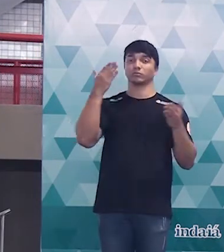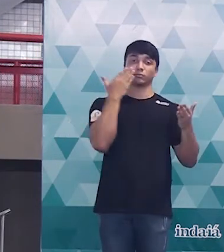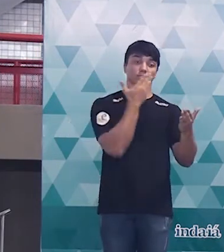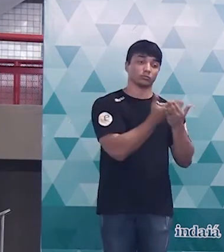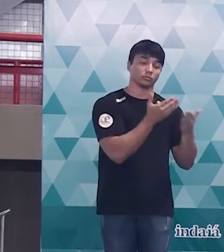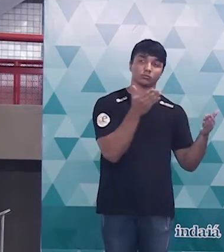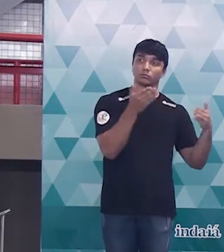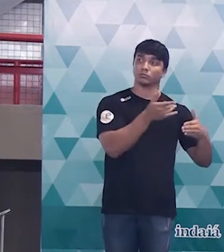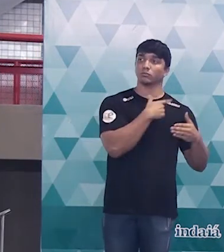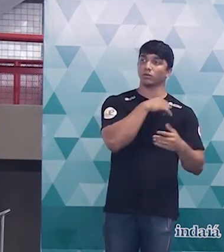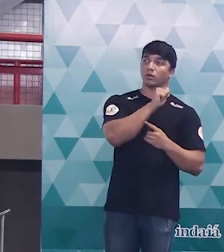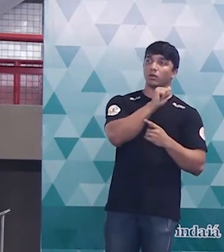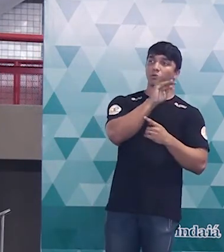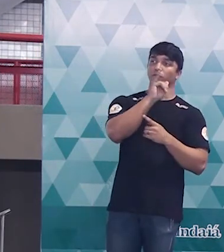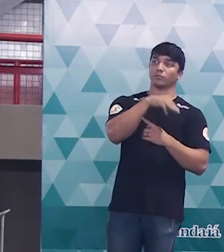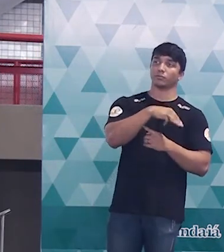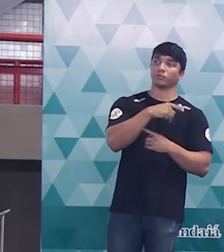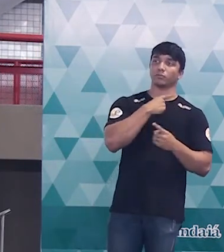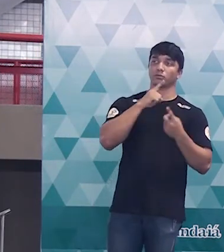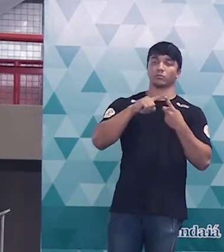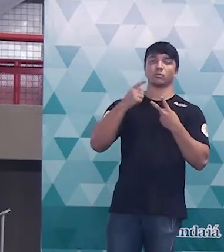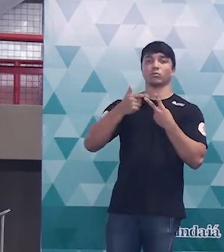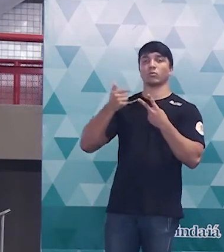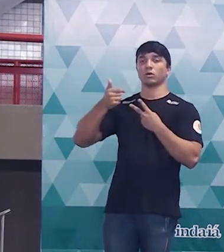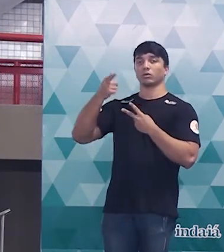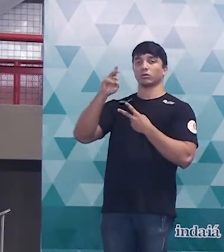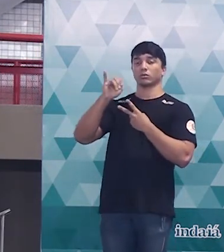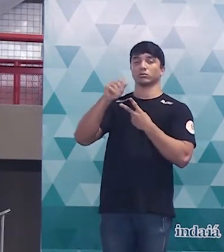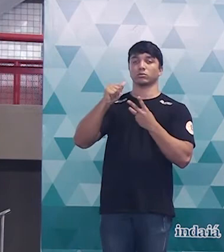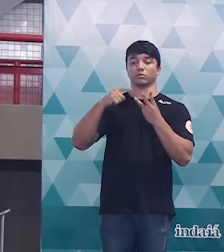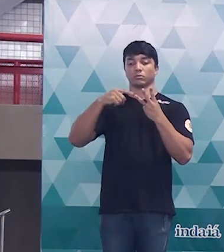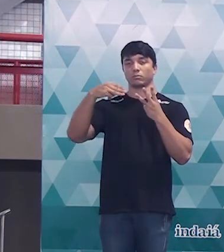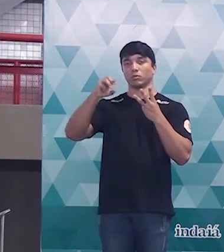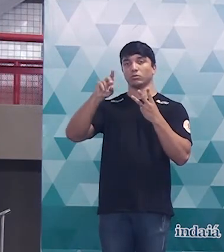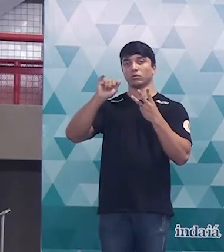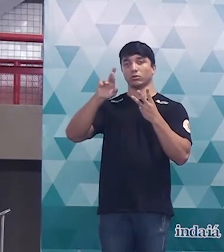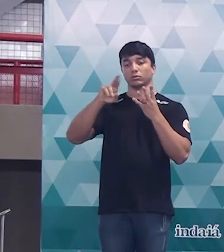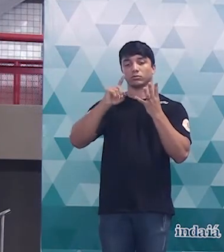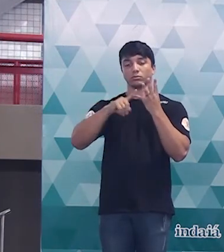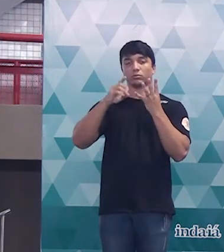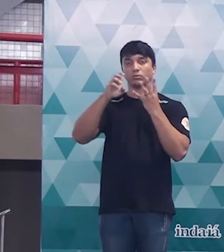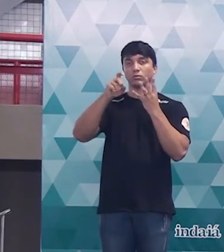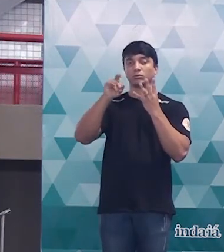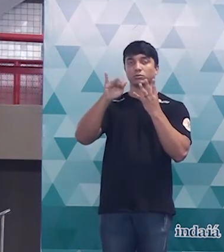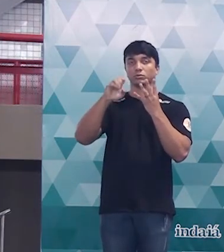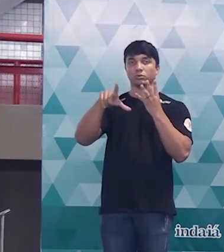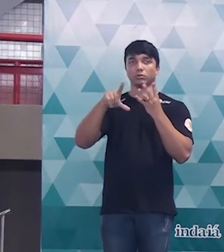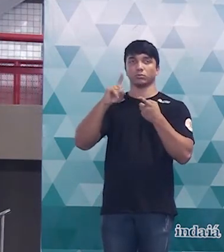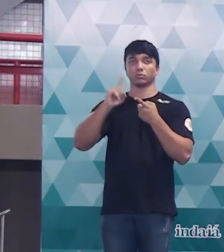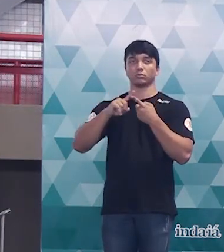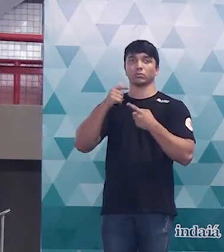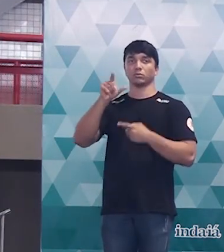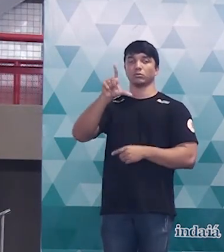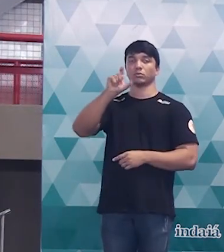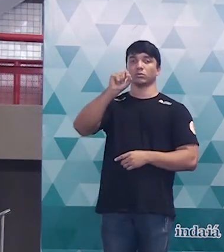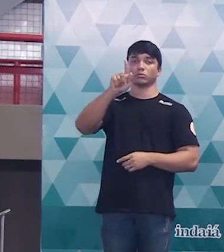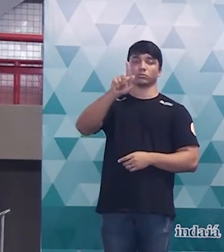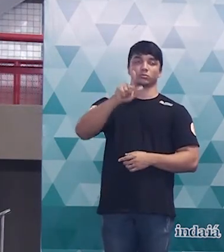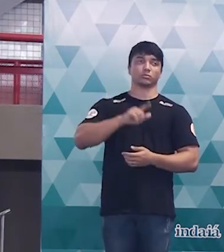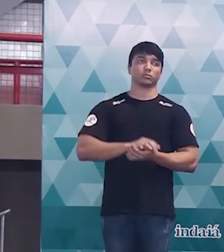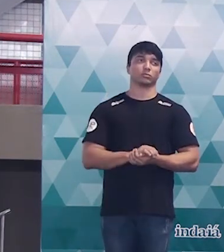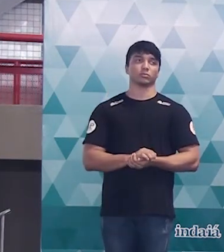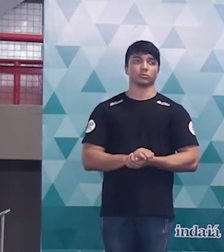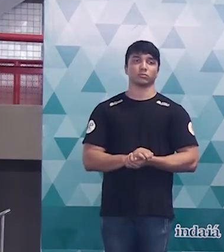estudamos? Função afim, função quadrática, modular, exponencial e logaritmos. Ok?